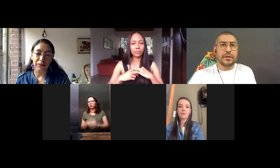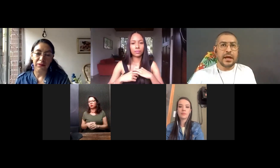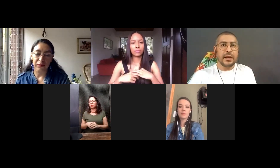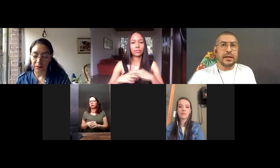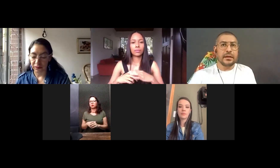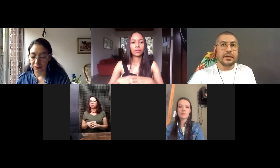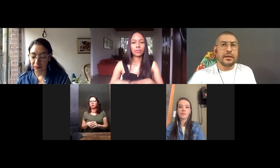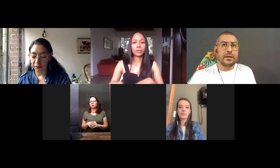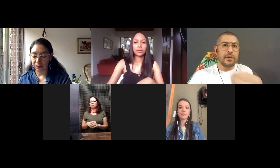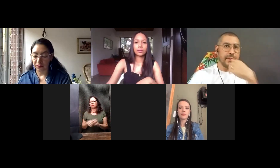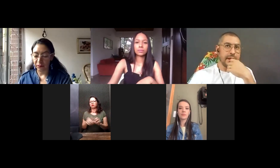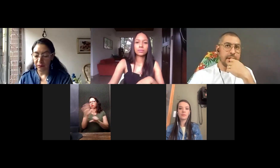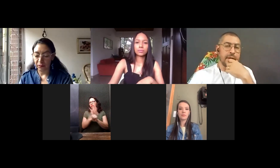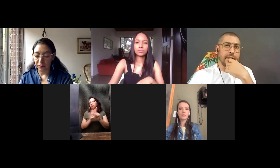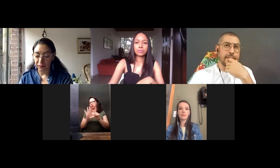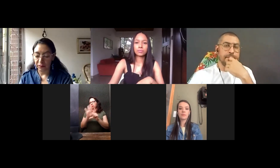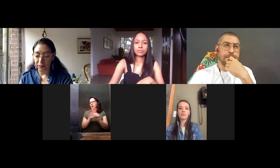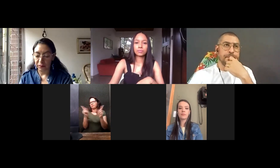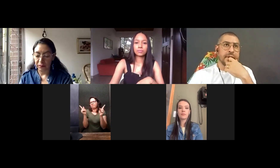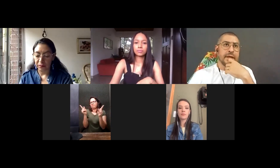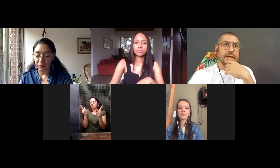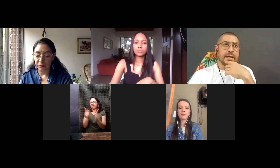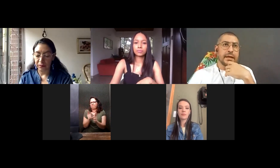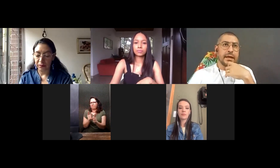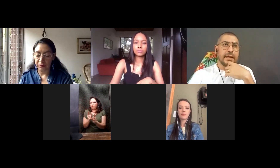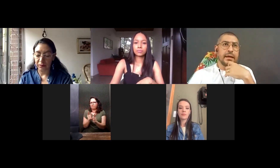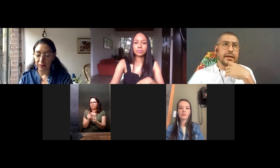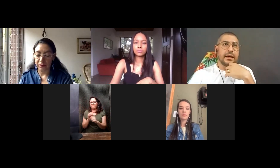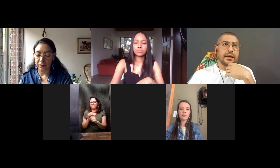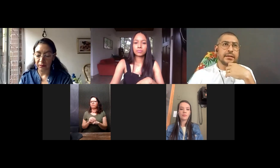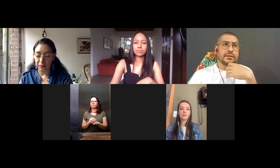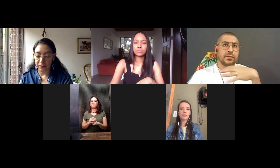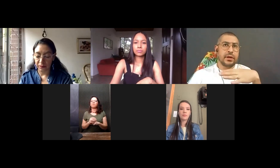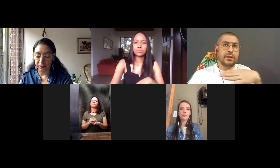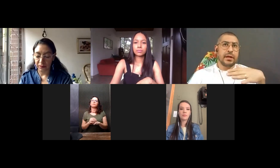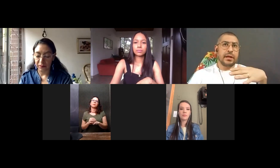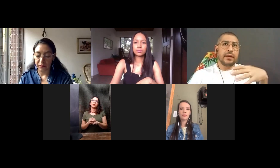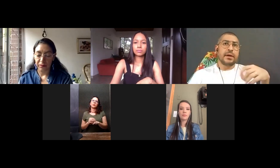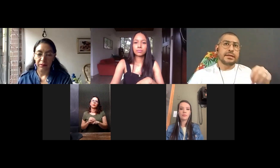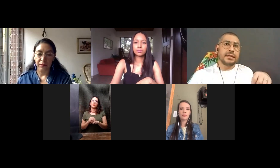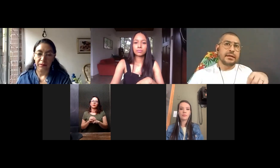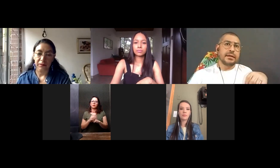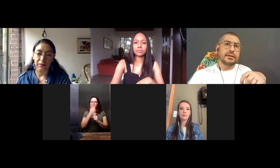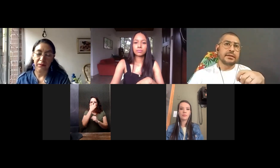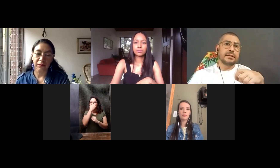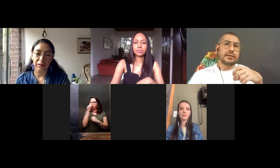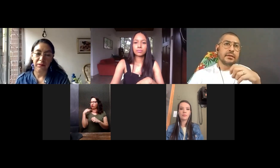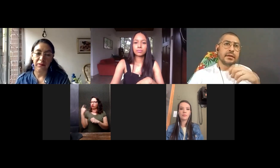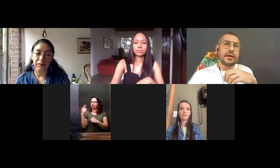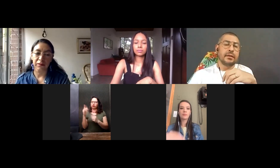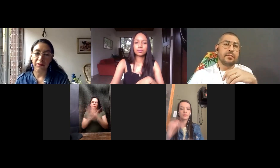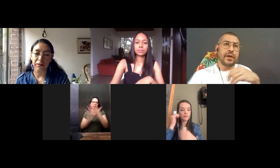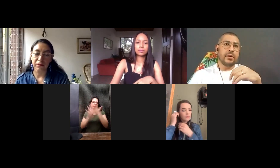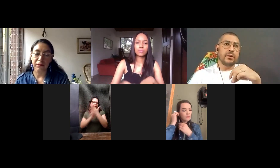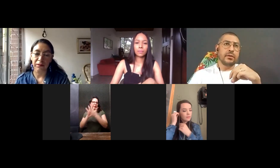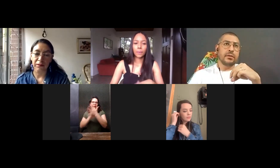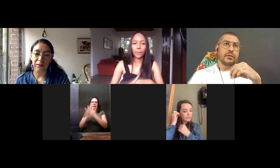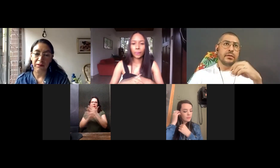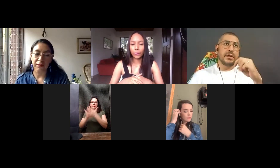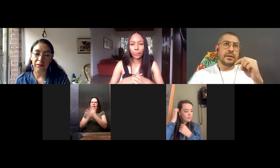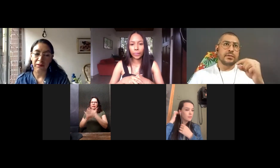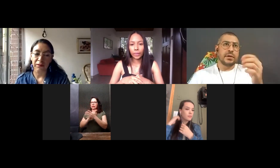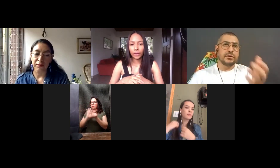un tráiler de una película que es toda hablada en lengua de señas,